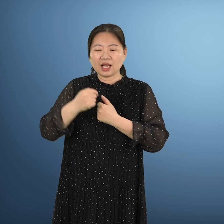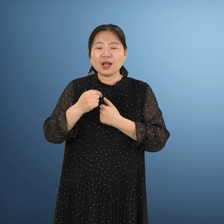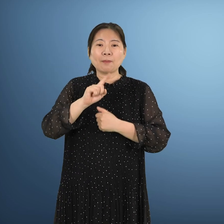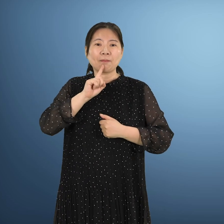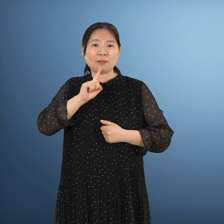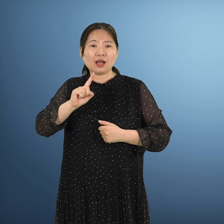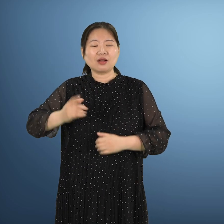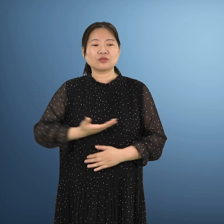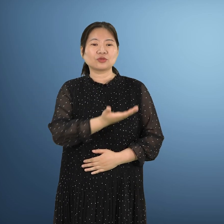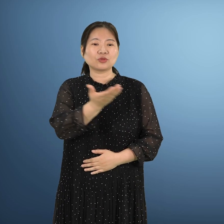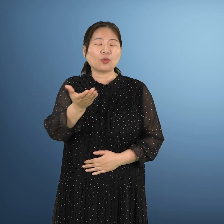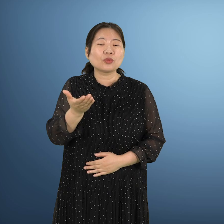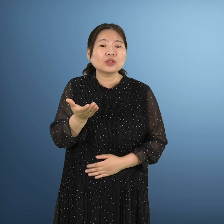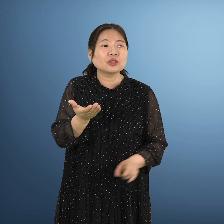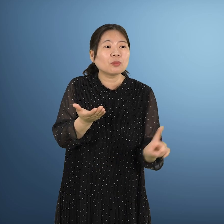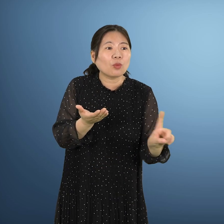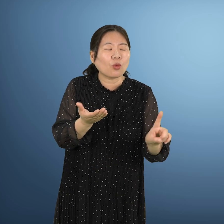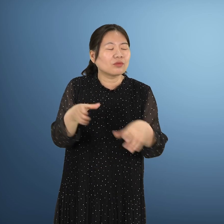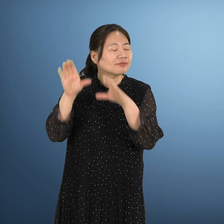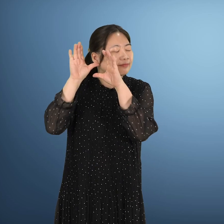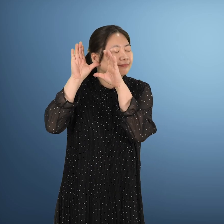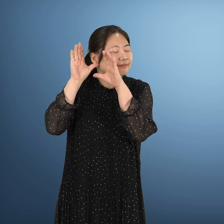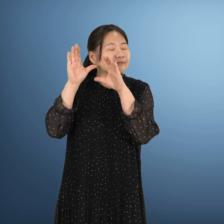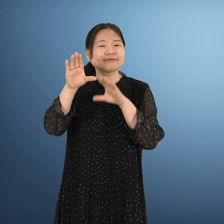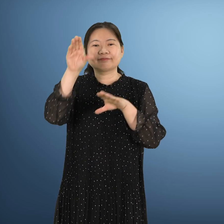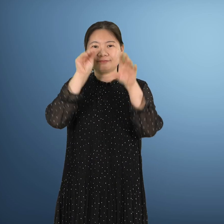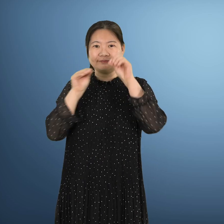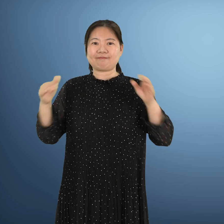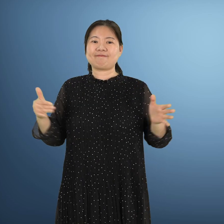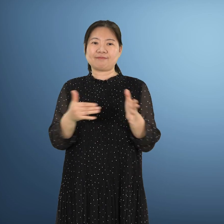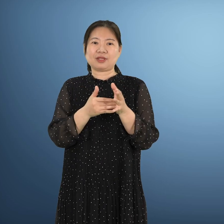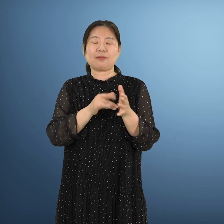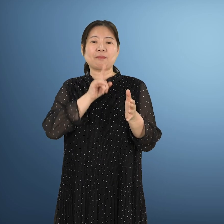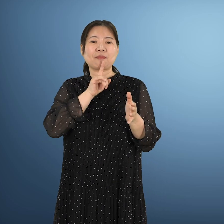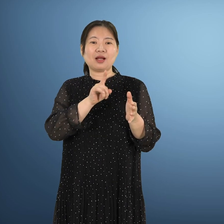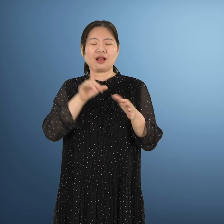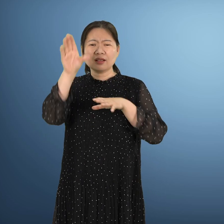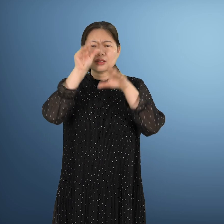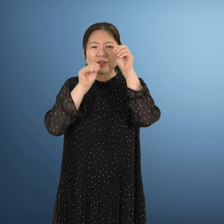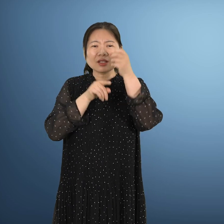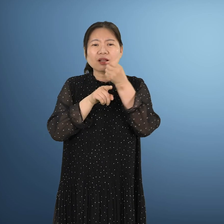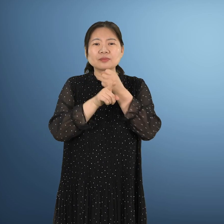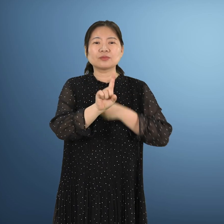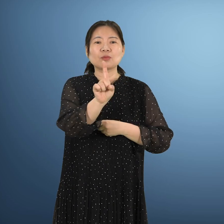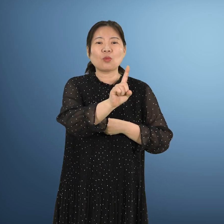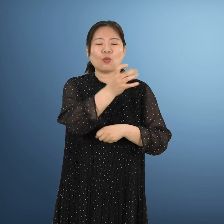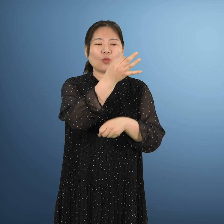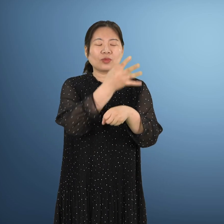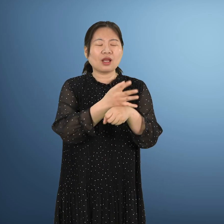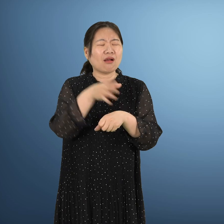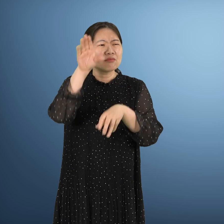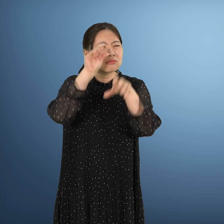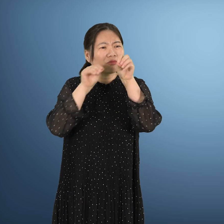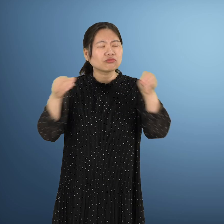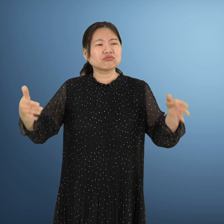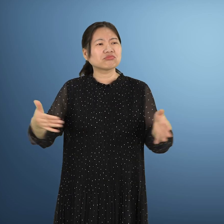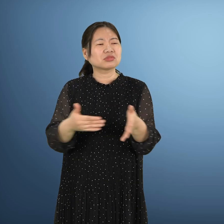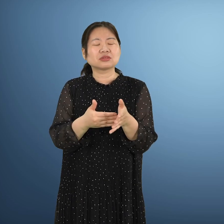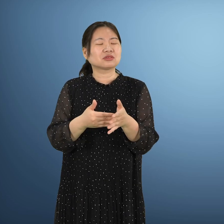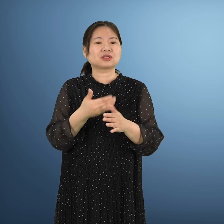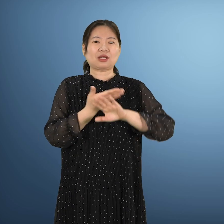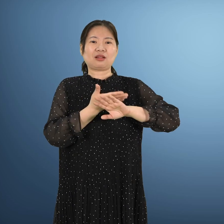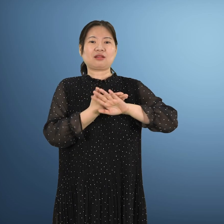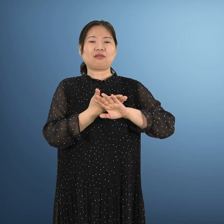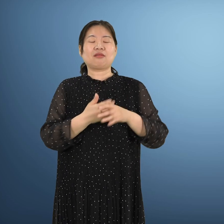너희가 어떻게 했죠? 들었으나, 이 들었다라는 말은 단순히 청취했다라는